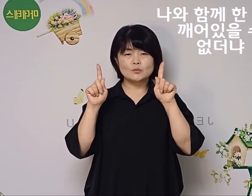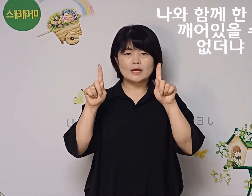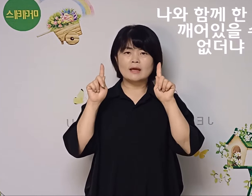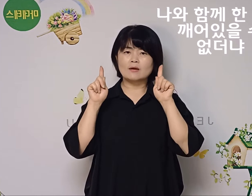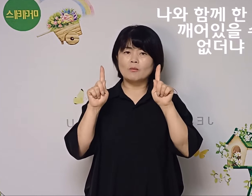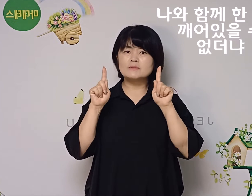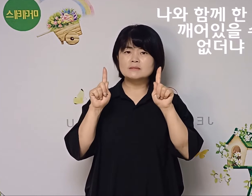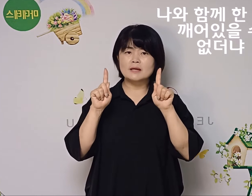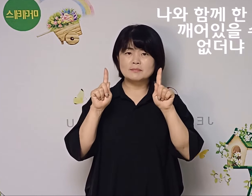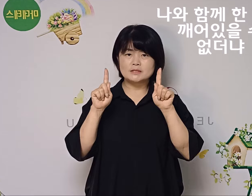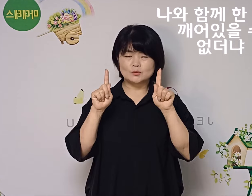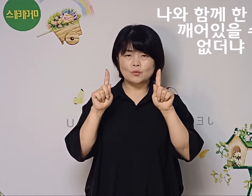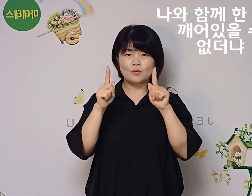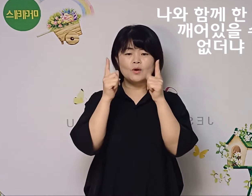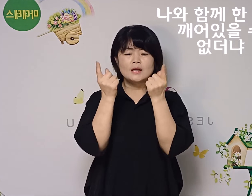양손에 검지만 피시고